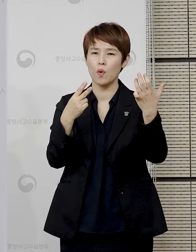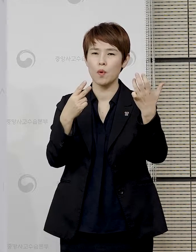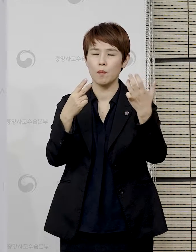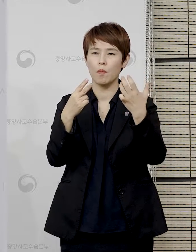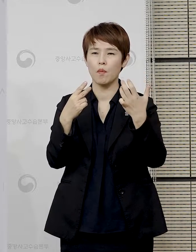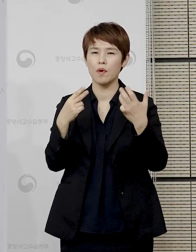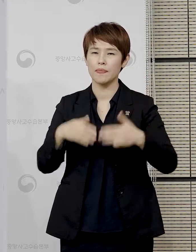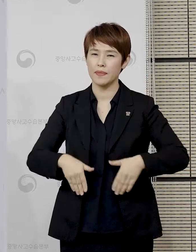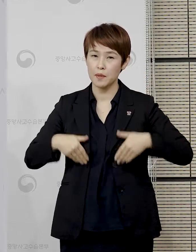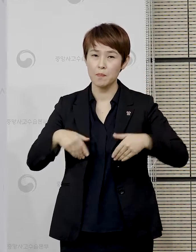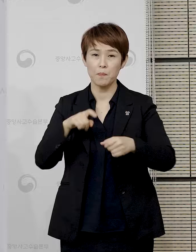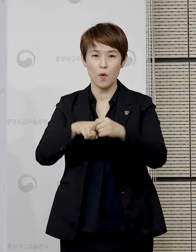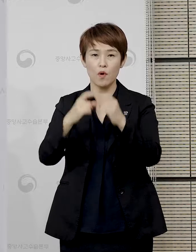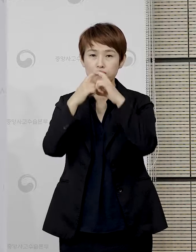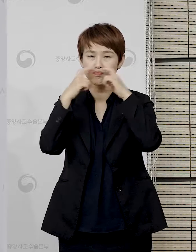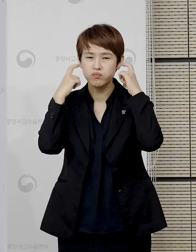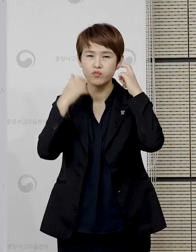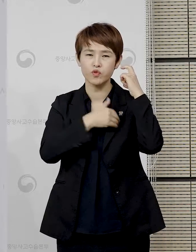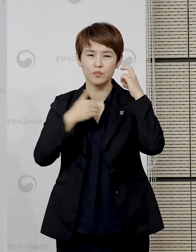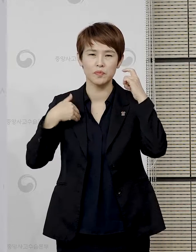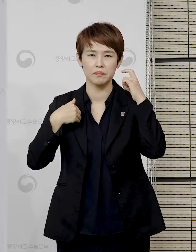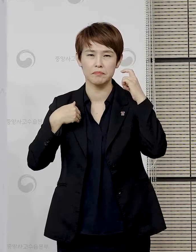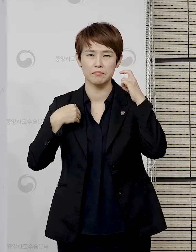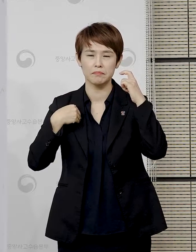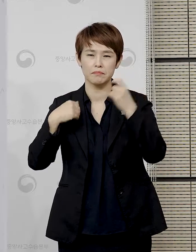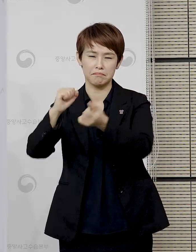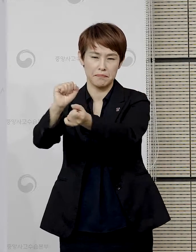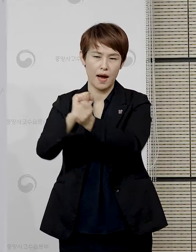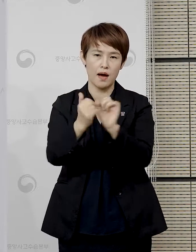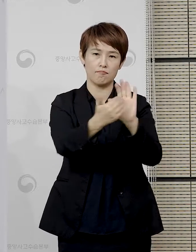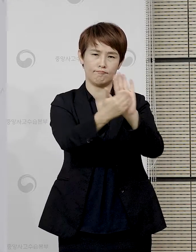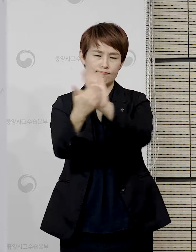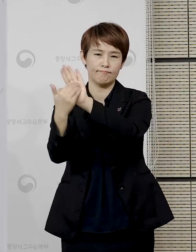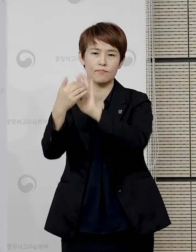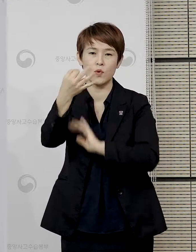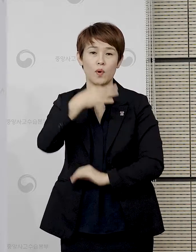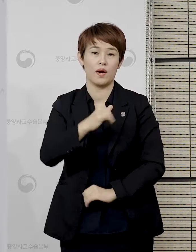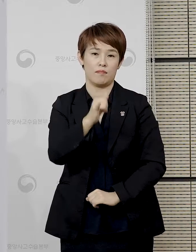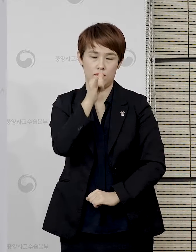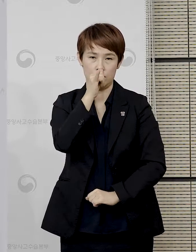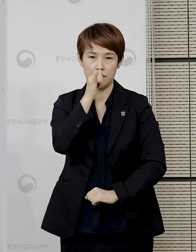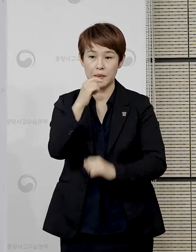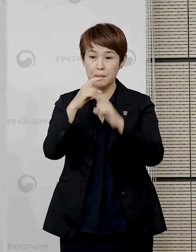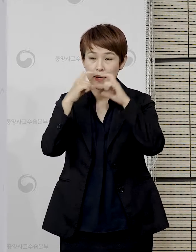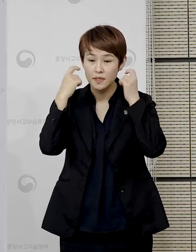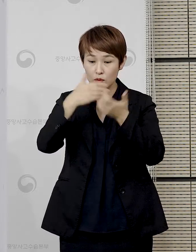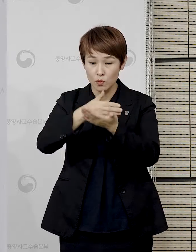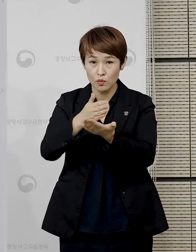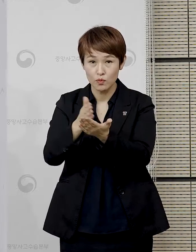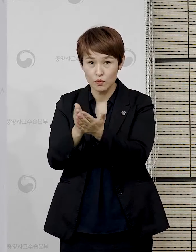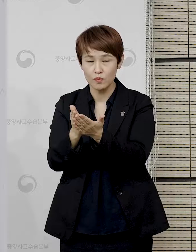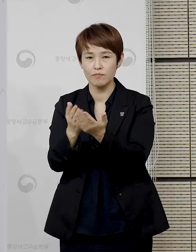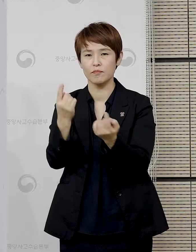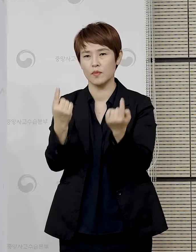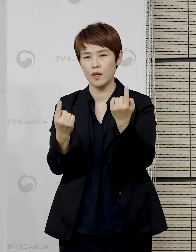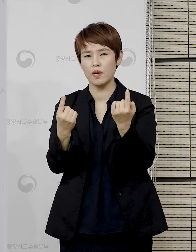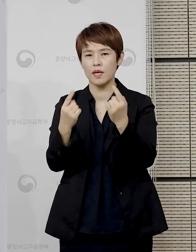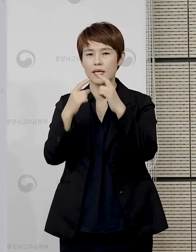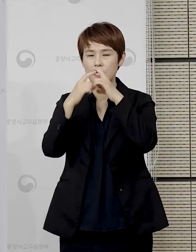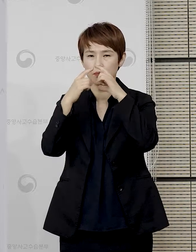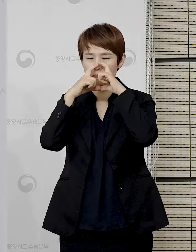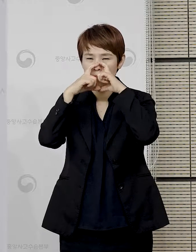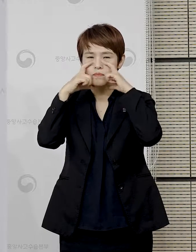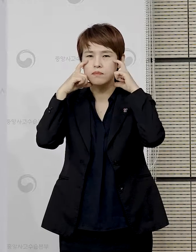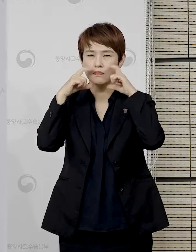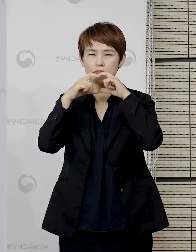방한용 마스크로도 충분히 감염 예방에 효과적입니다. 마스크의 종류보다는 입과 코가